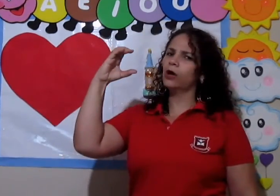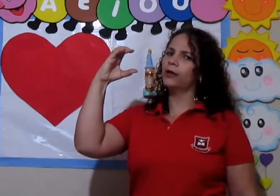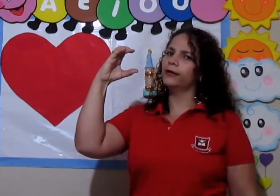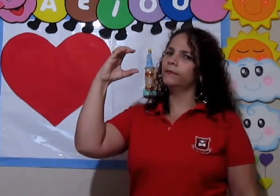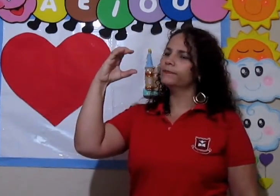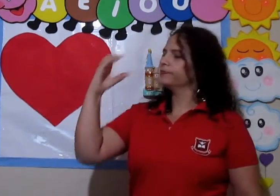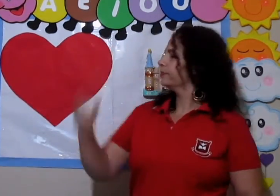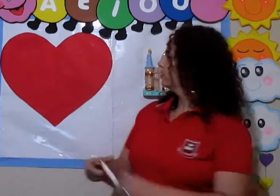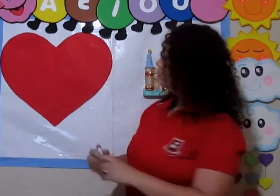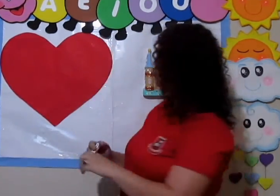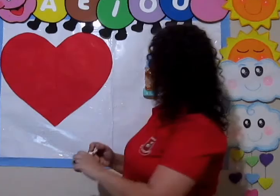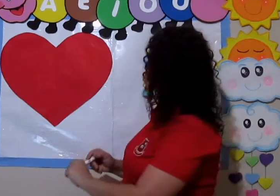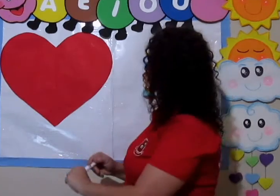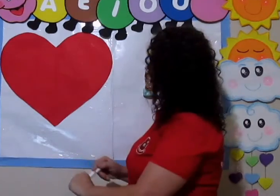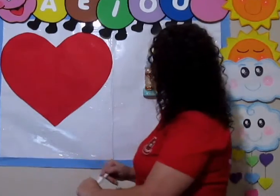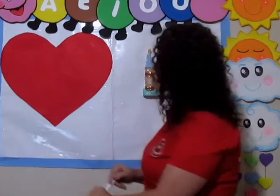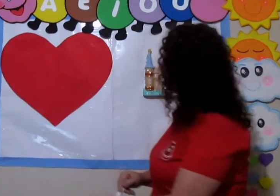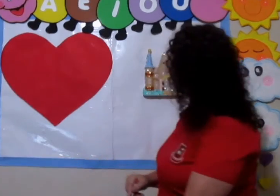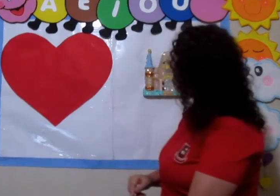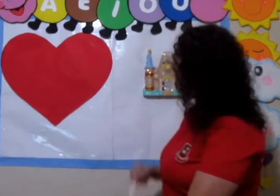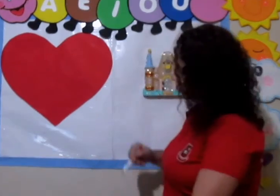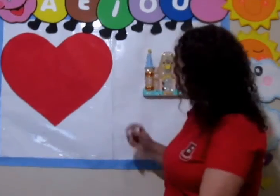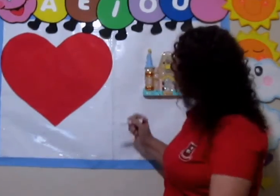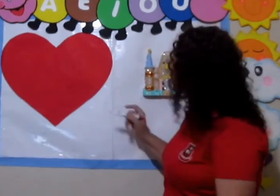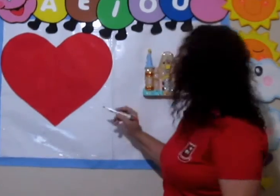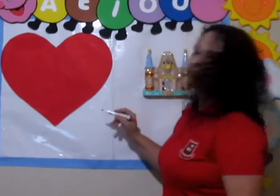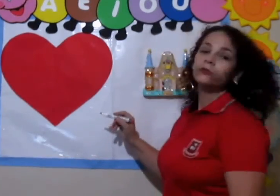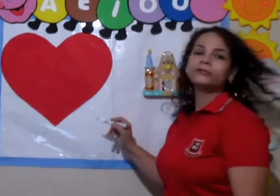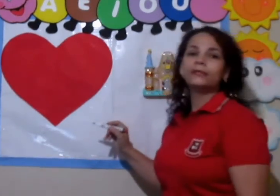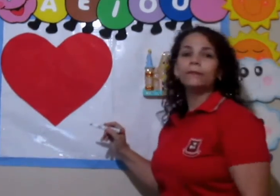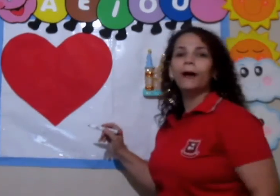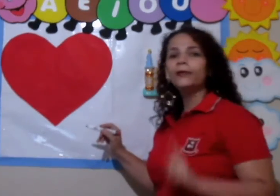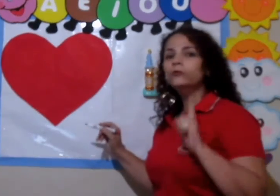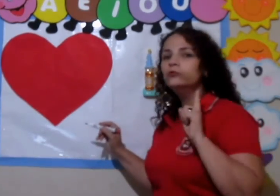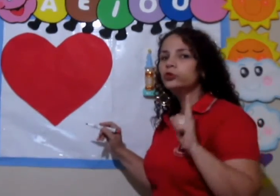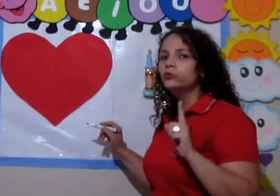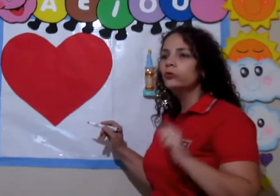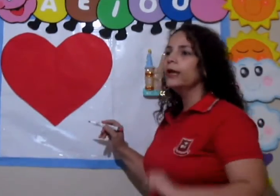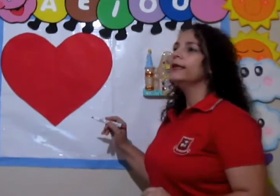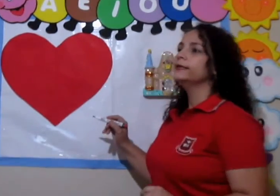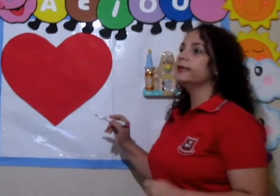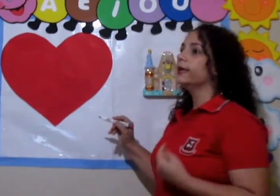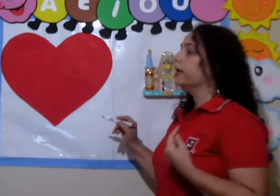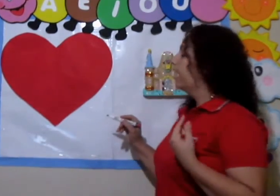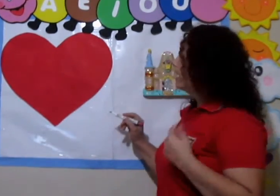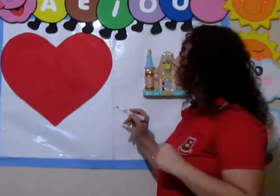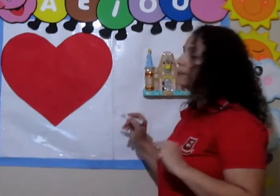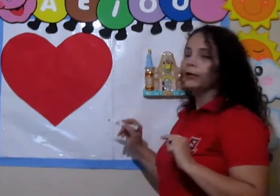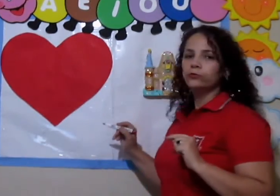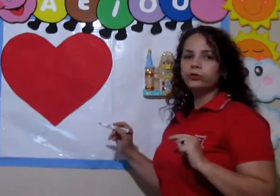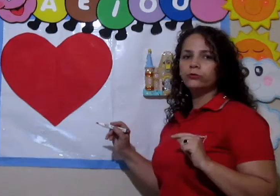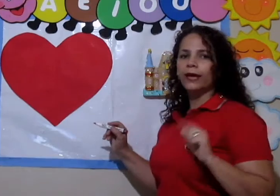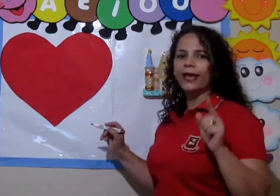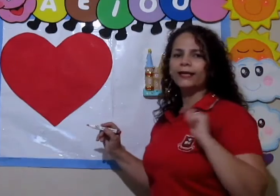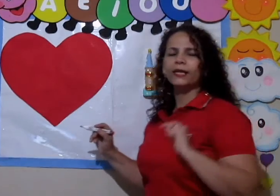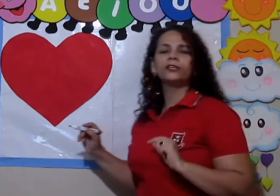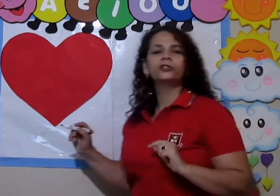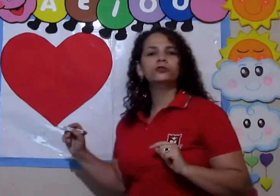olha. Uma orelhinha, ó. Esse é o C maiúsculo, que a letra maiúscula é aquela que a gente usa